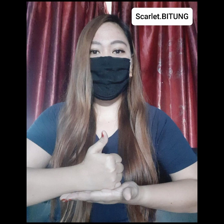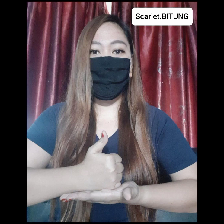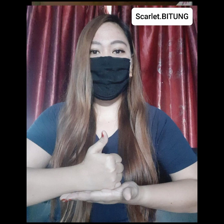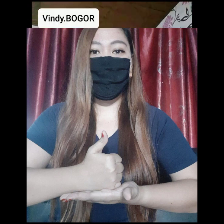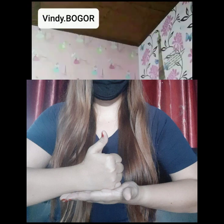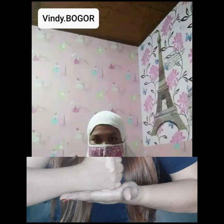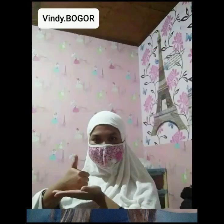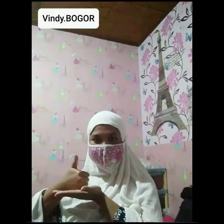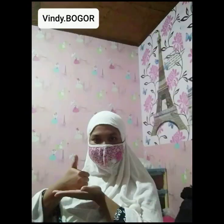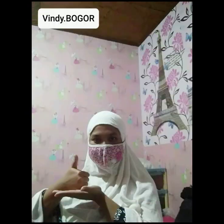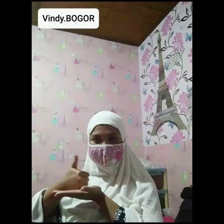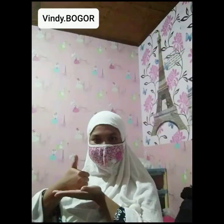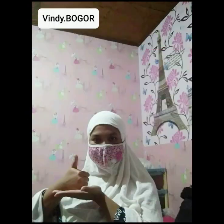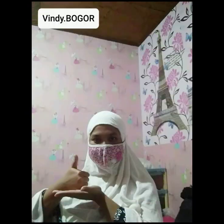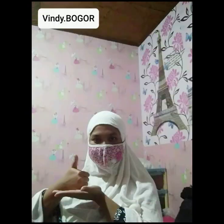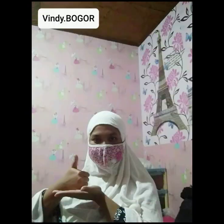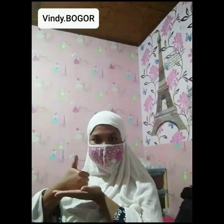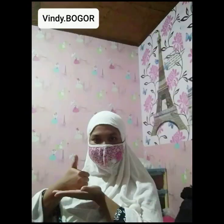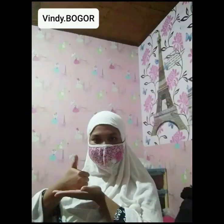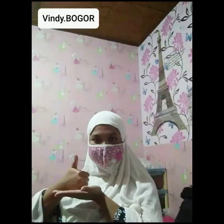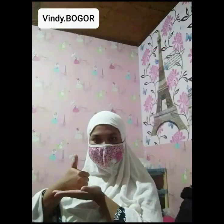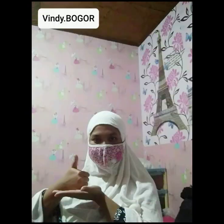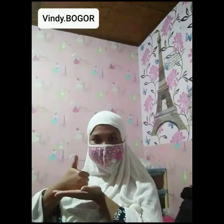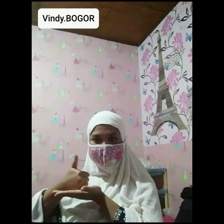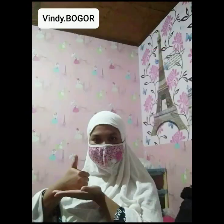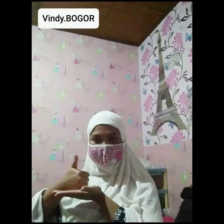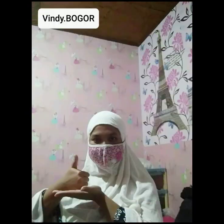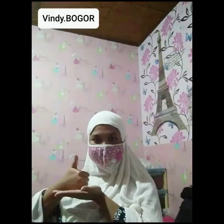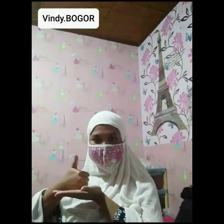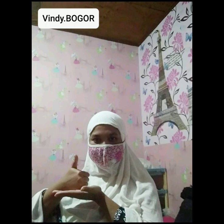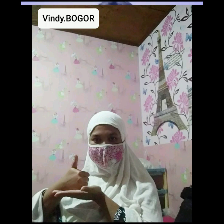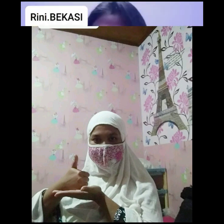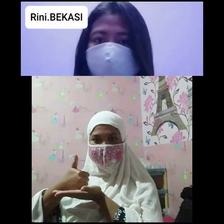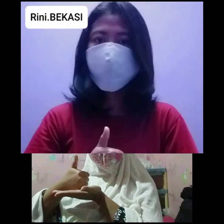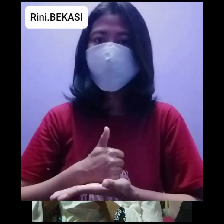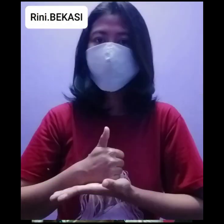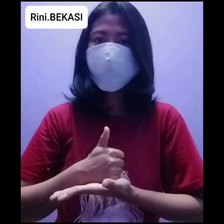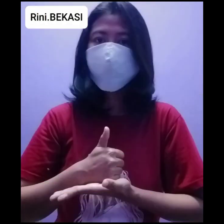berkorban tanpa suara demi senyum yang